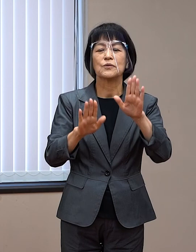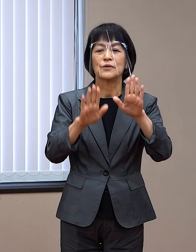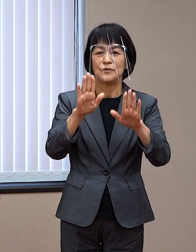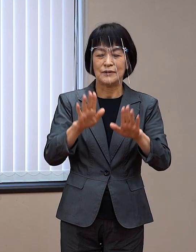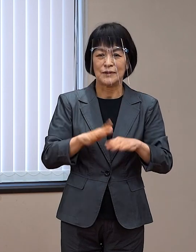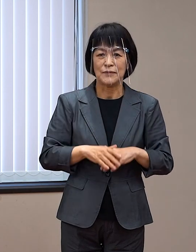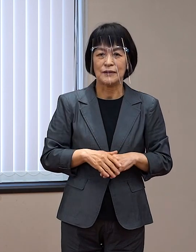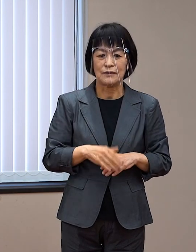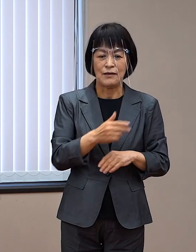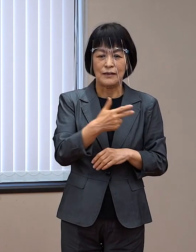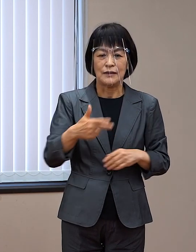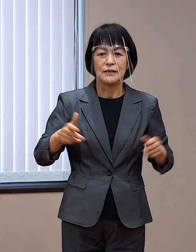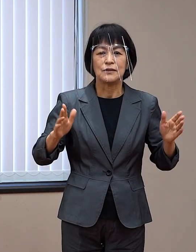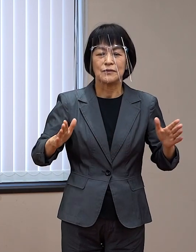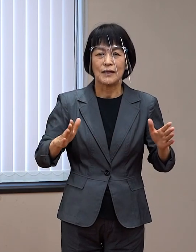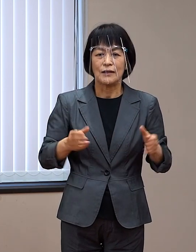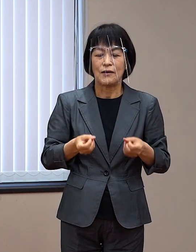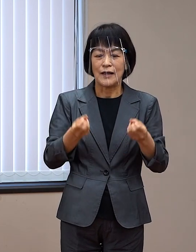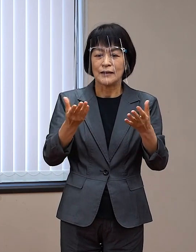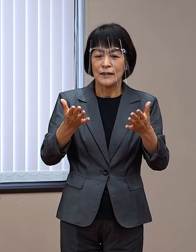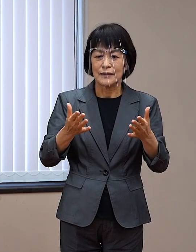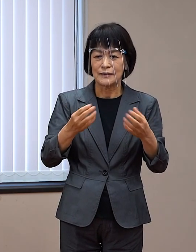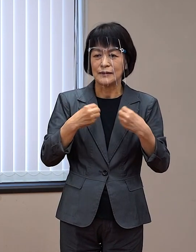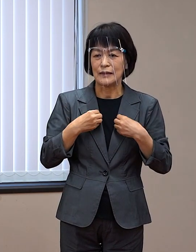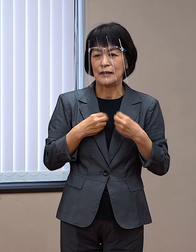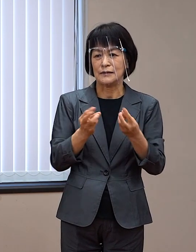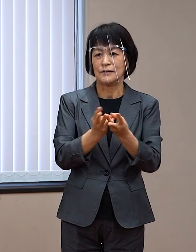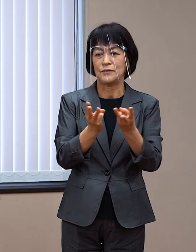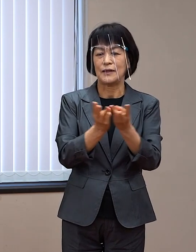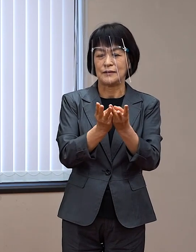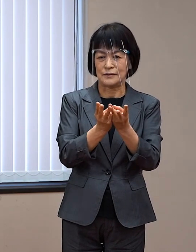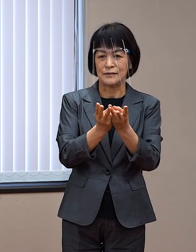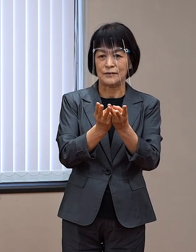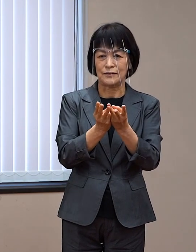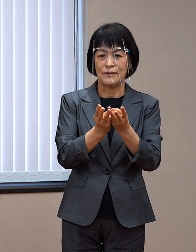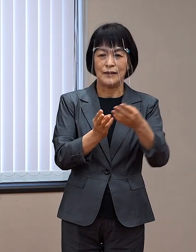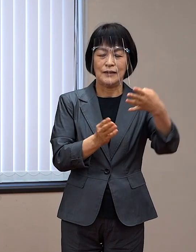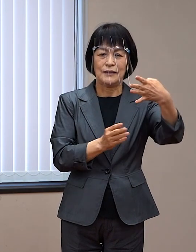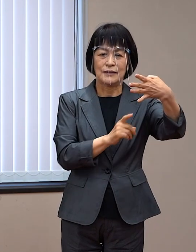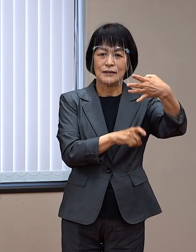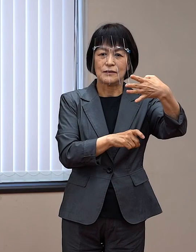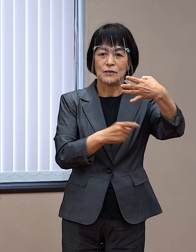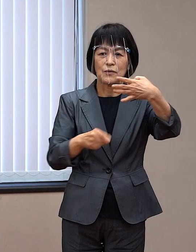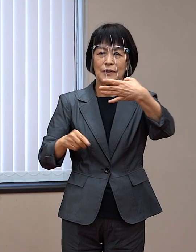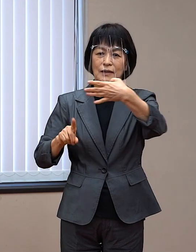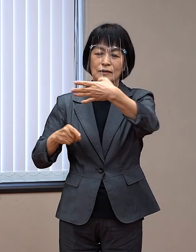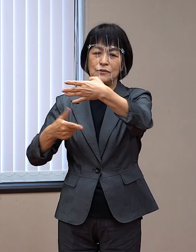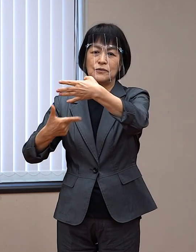、1週間の新規感染者数を見ますと、4月10日から